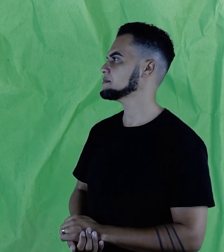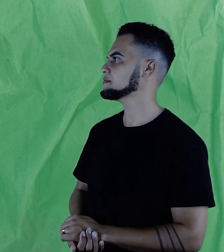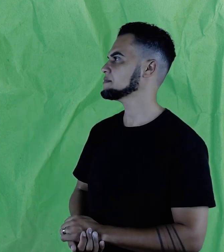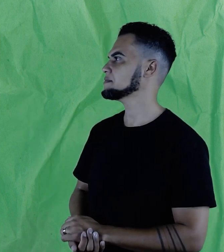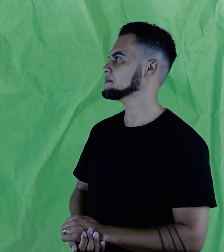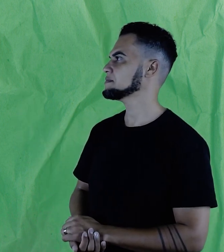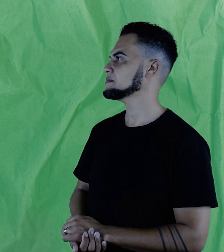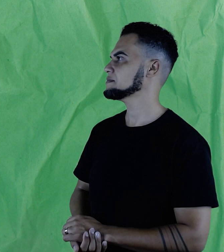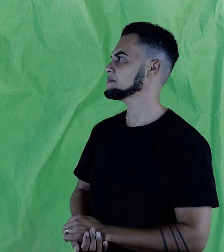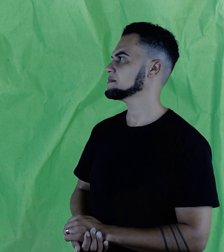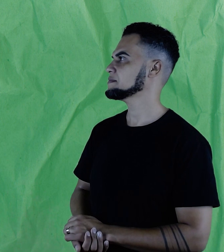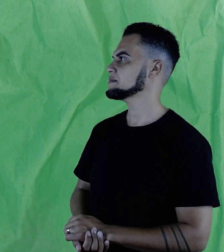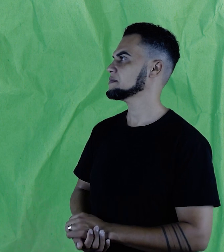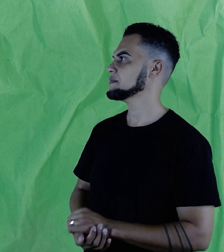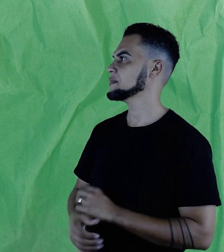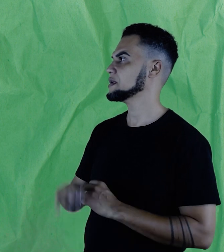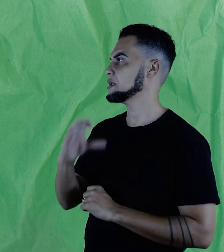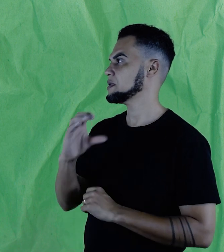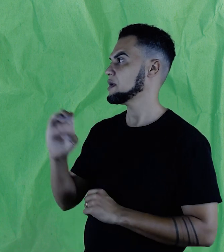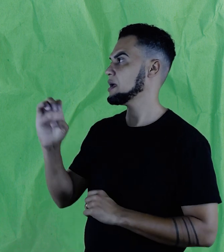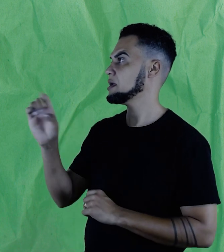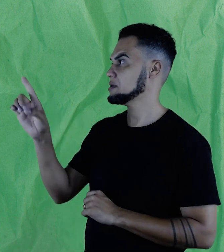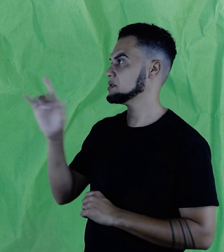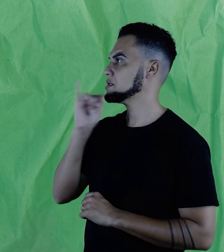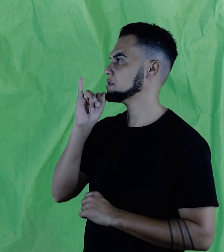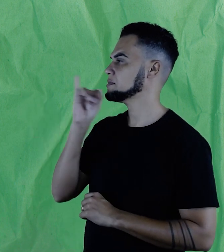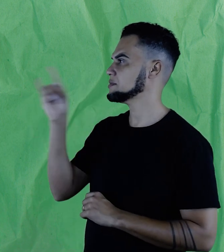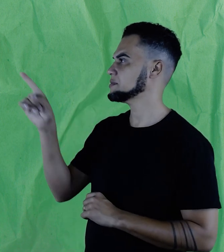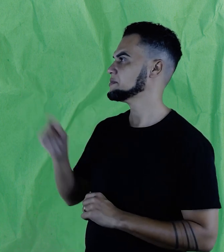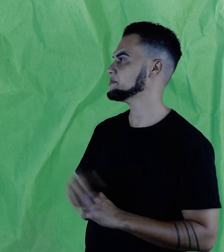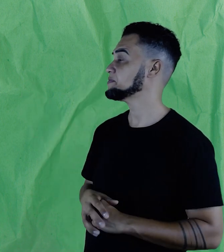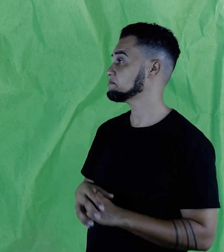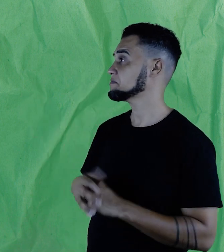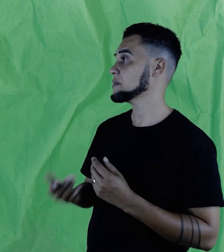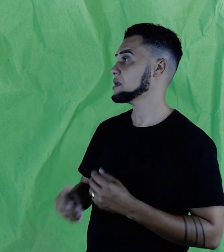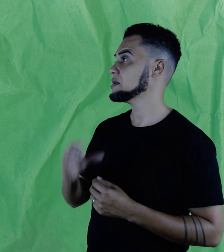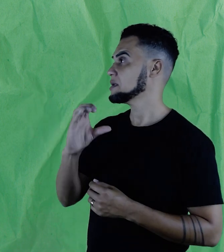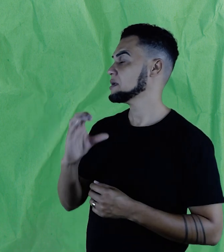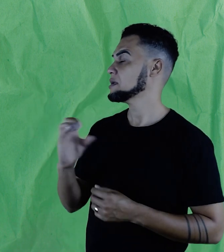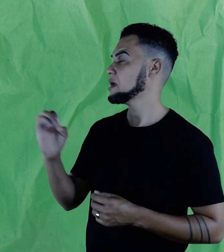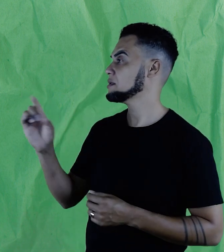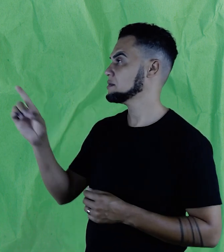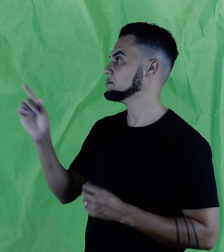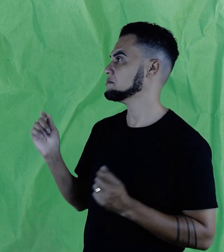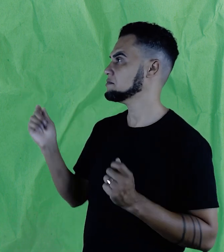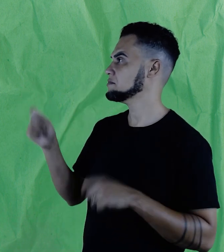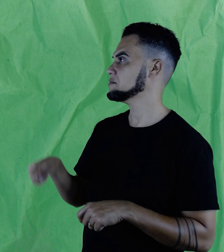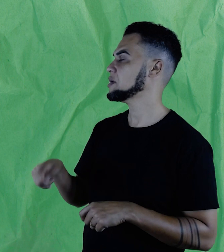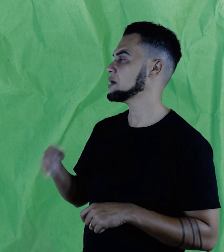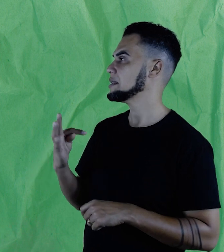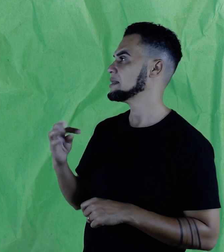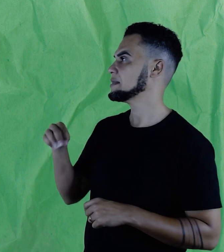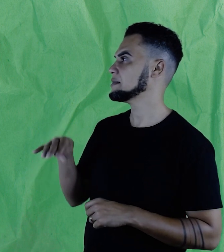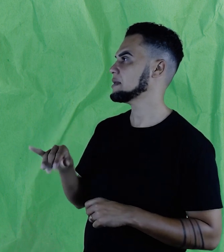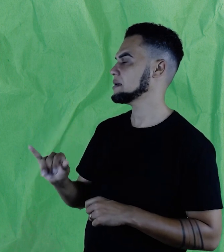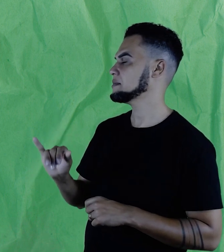um created at, por exemplo, né? E esse created at aqui ele poderia ser um